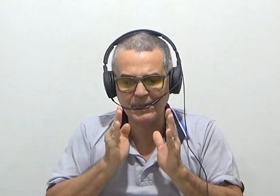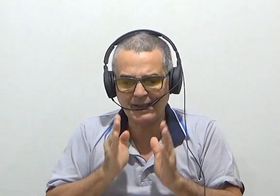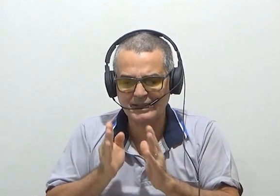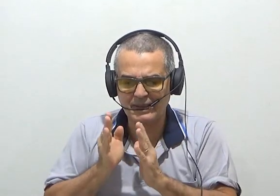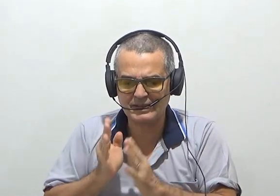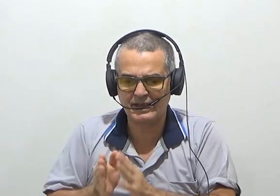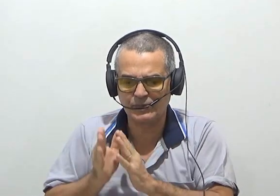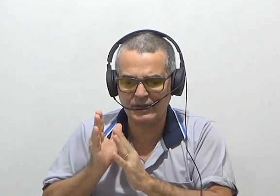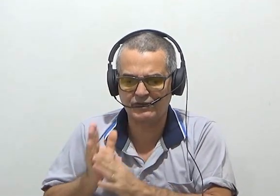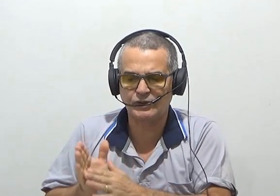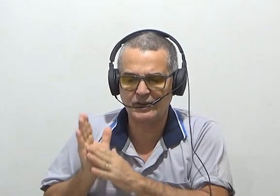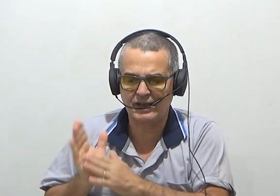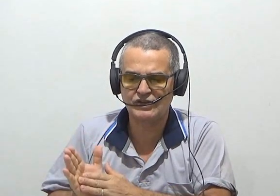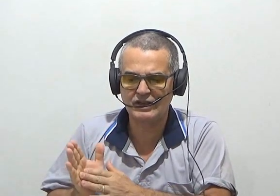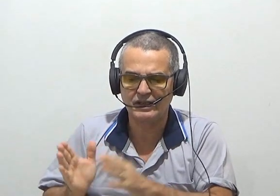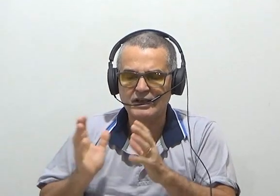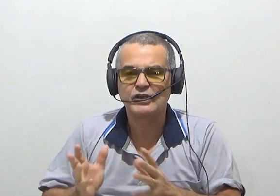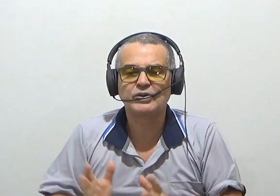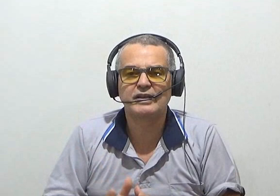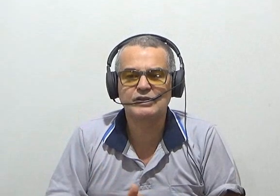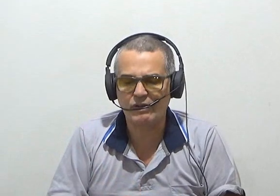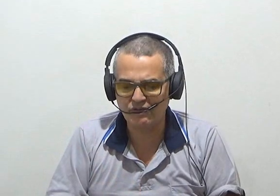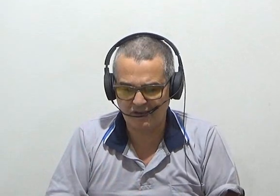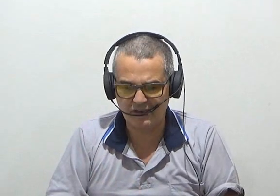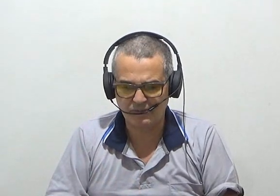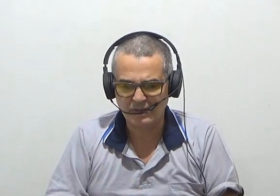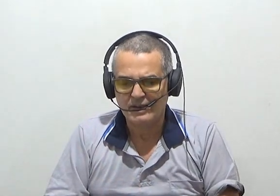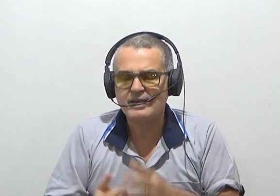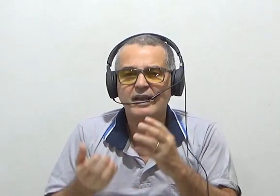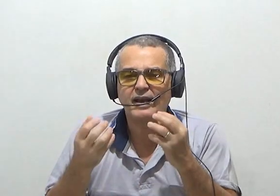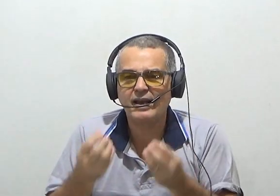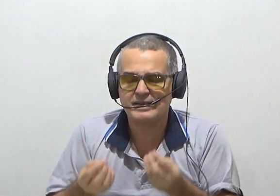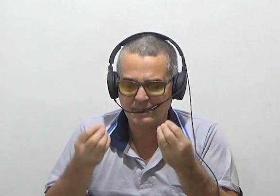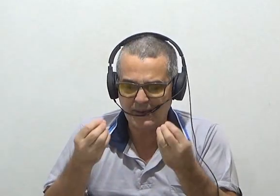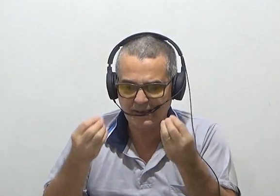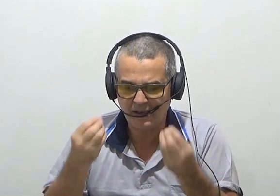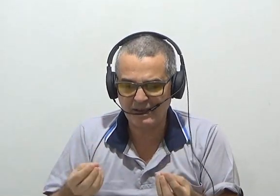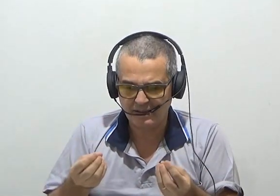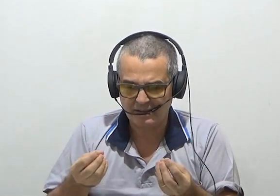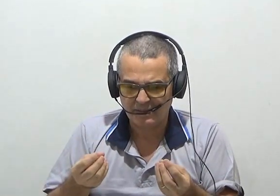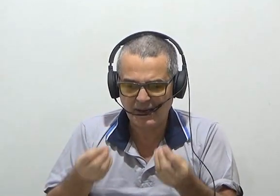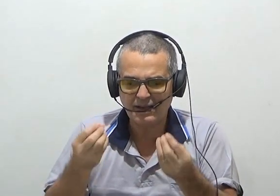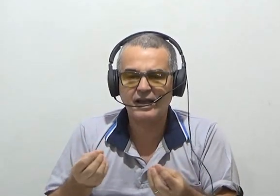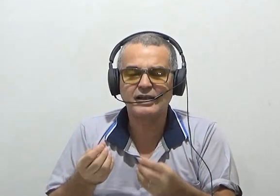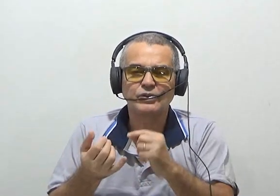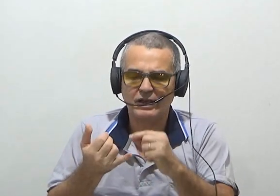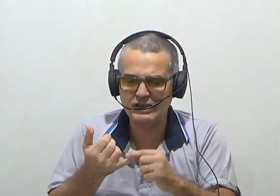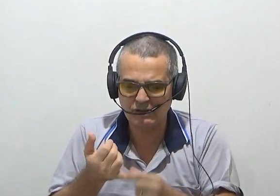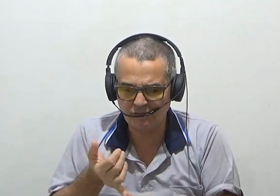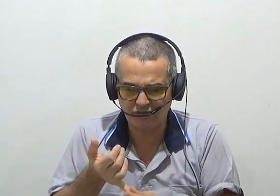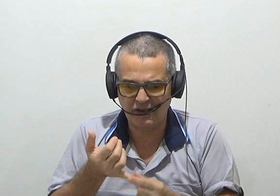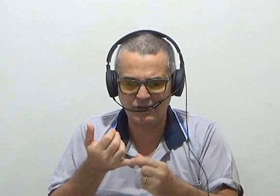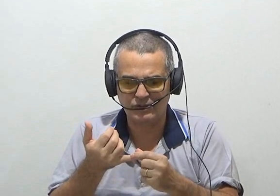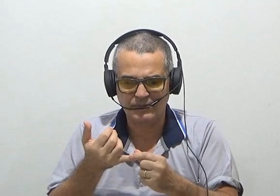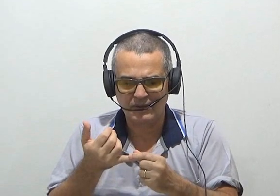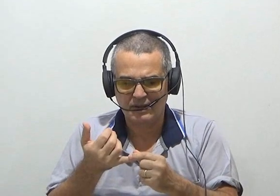Eu vou para casa mais cedo porque faltou energia e o trânsito é um inferno. Interessa para quem? Para quem que o trânsito